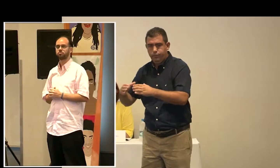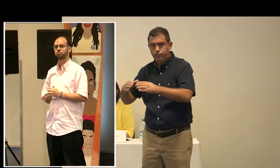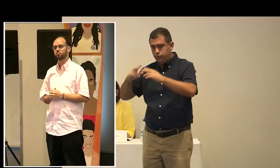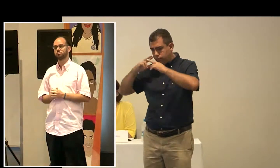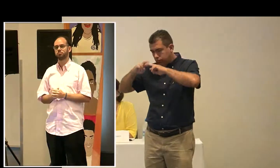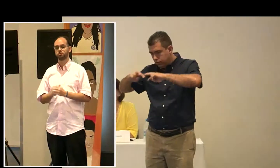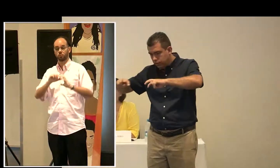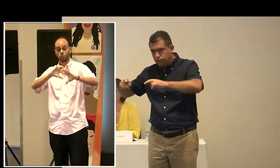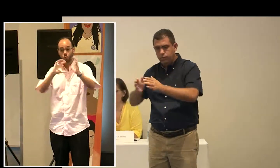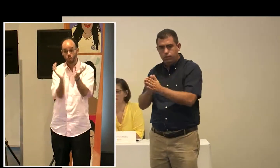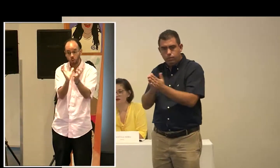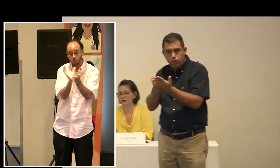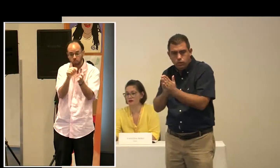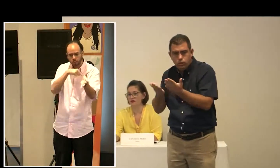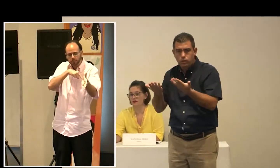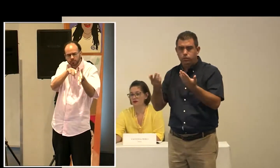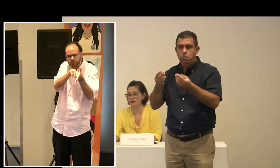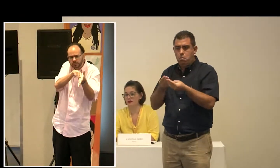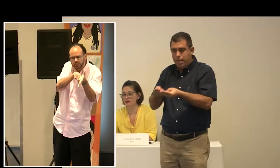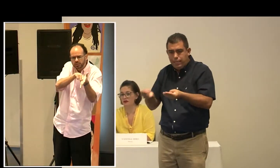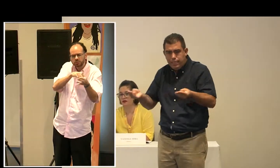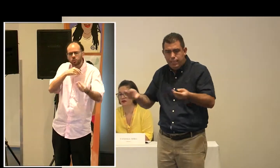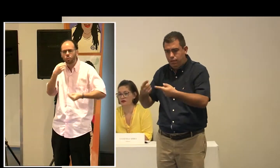juntamente com surdos.